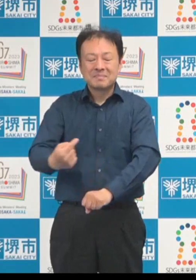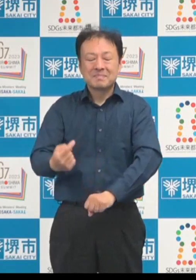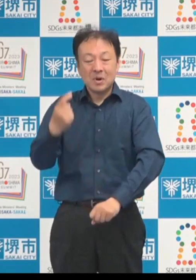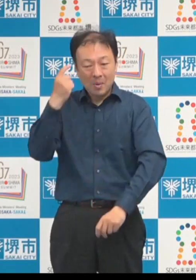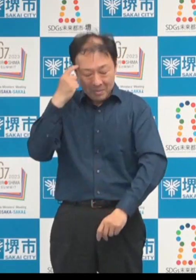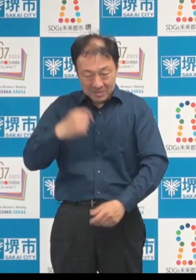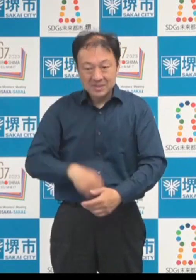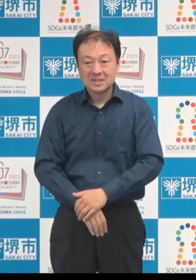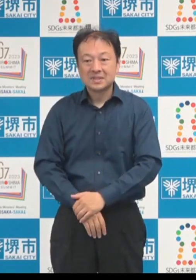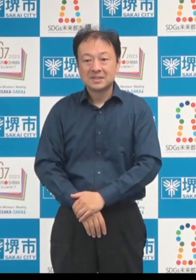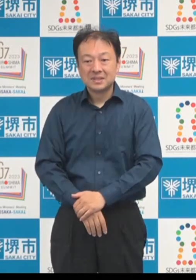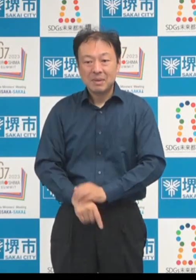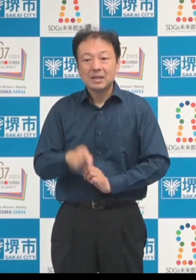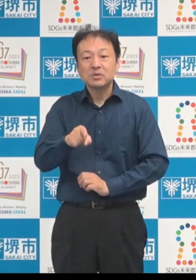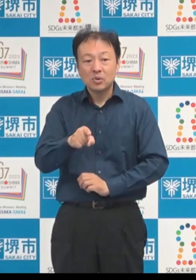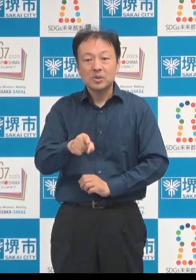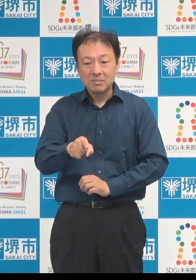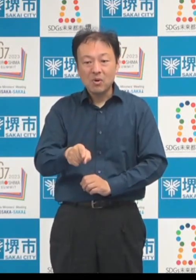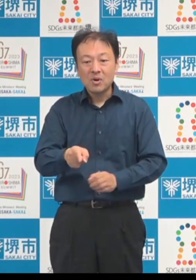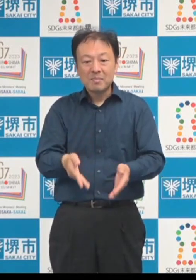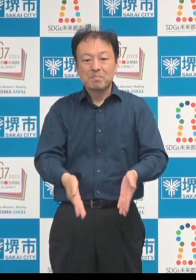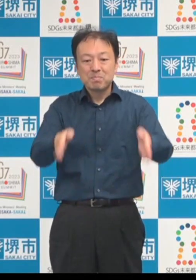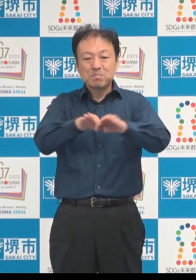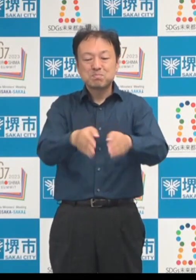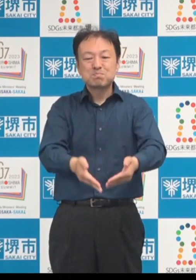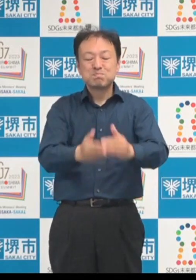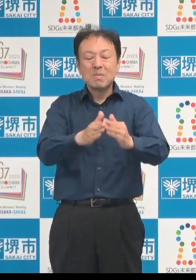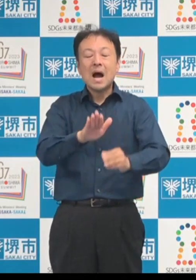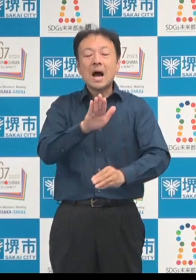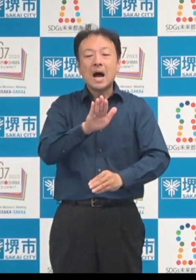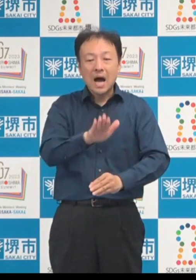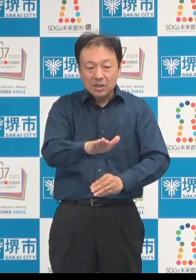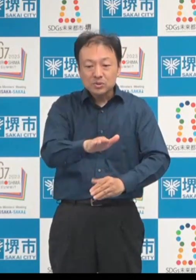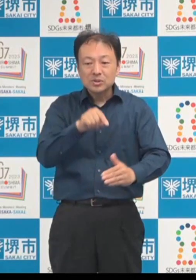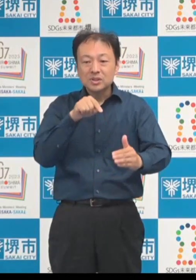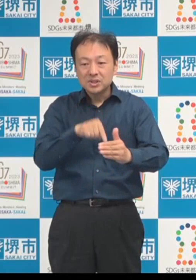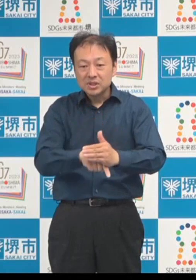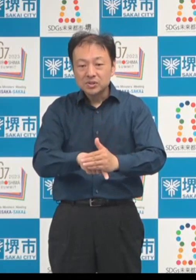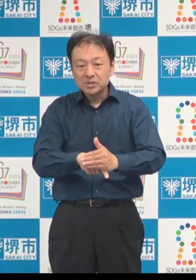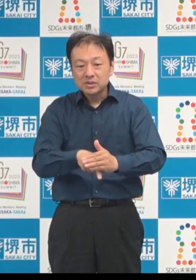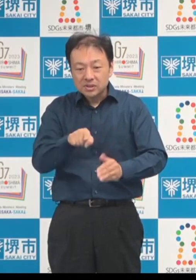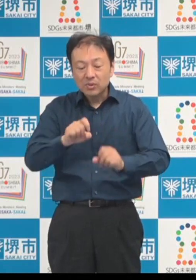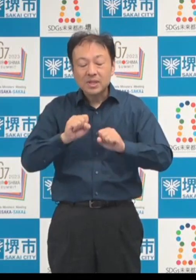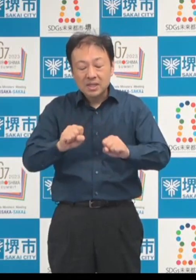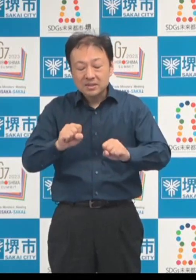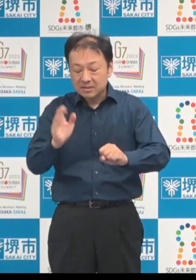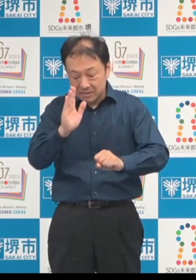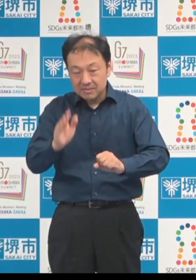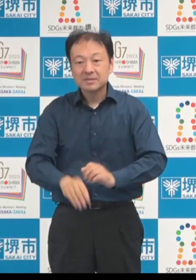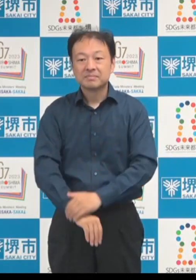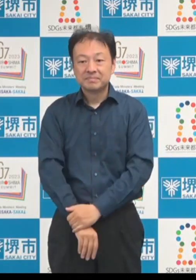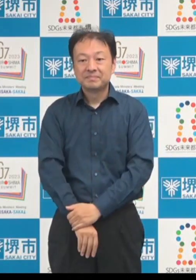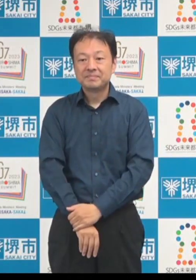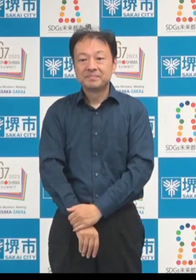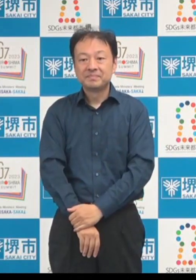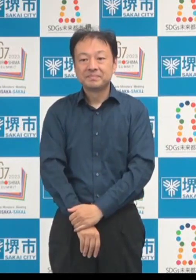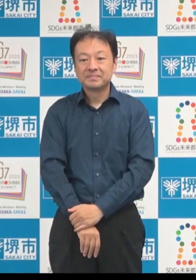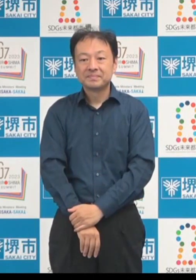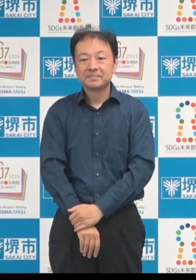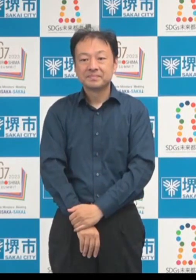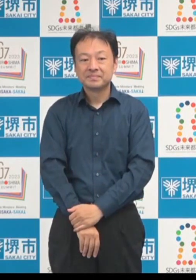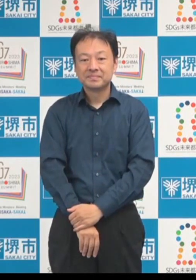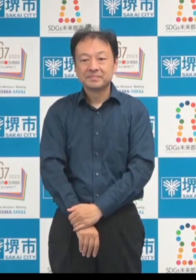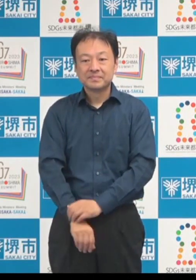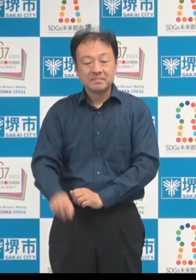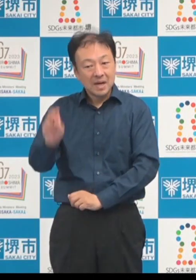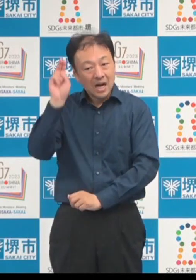して箱物があるからそれを使うというわけではありません。例えばこれは大阪